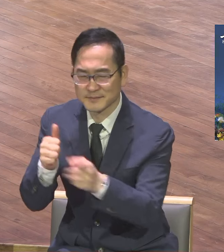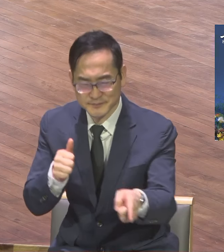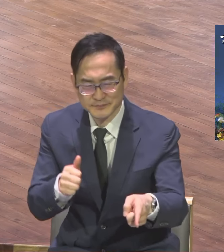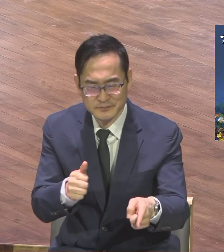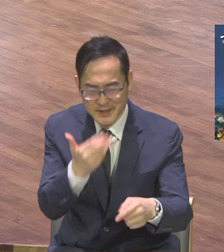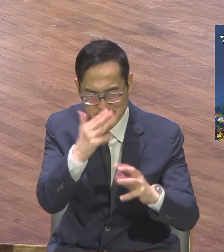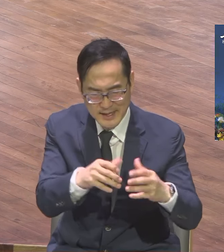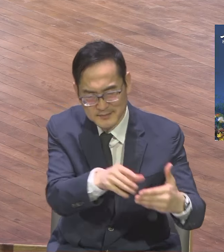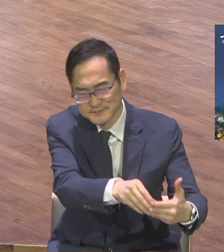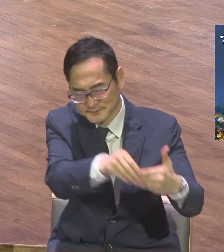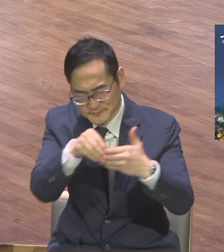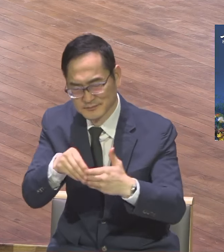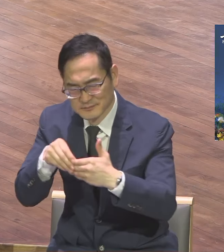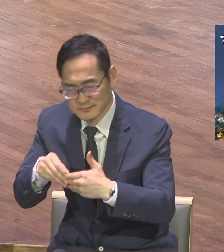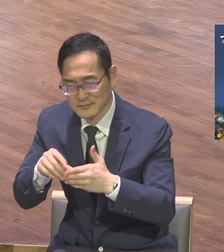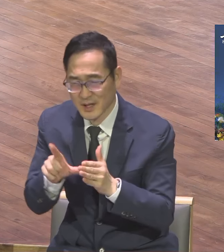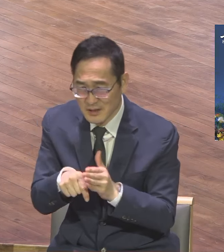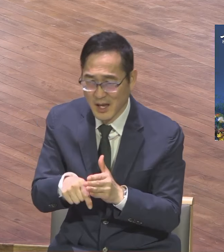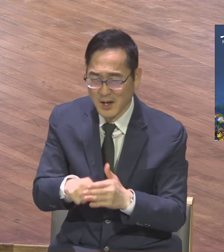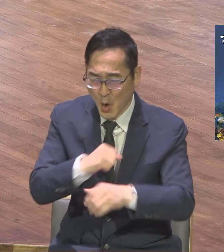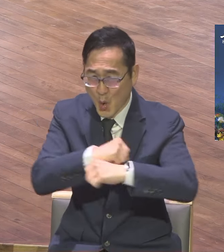대들고